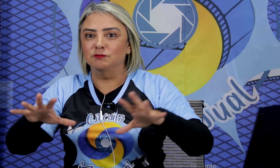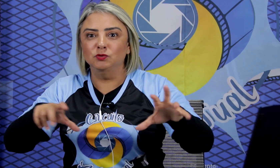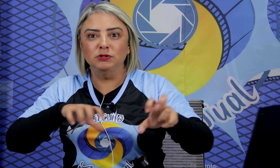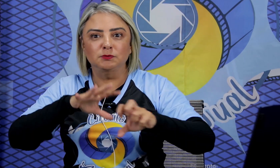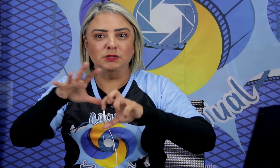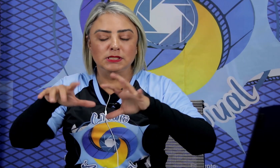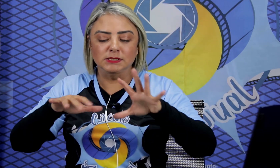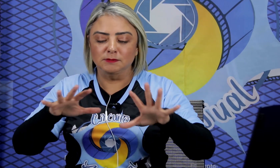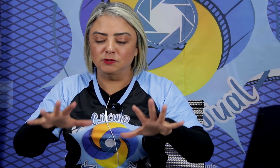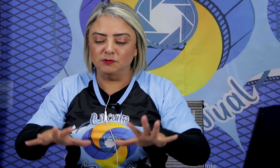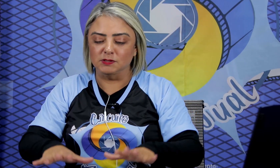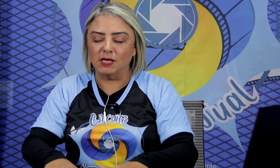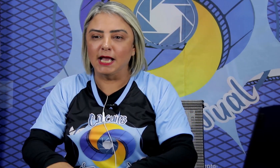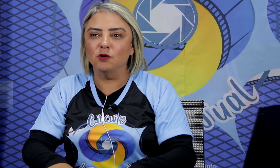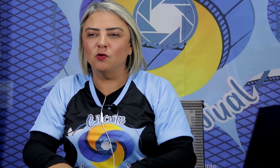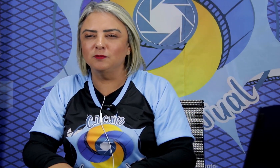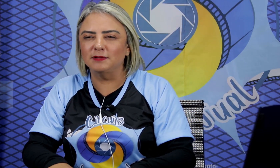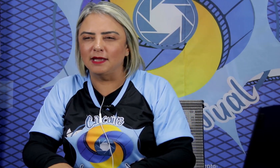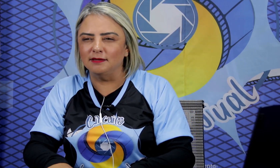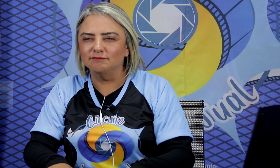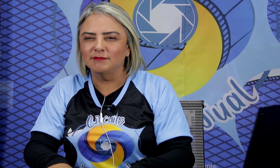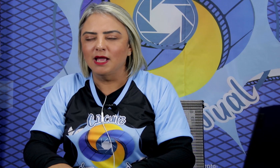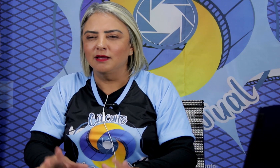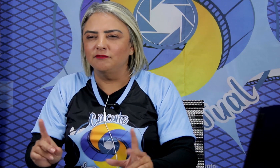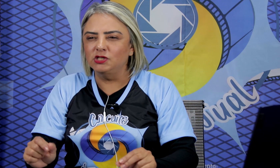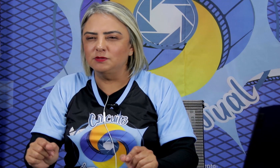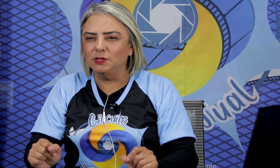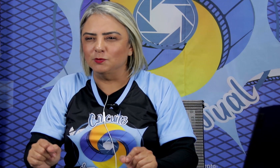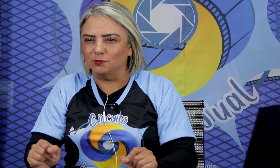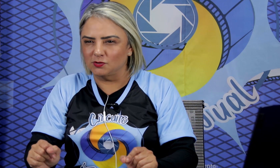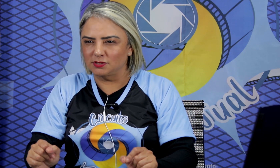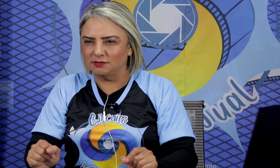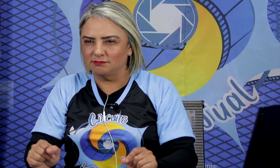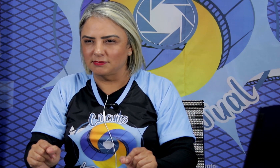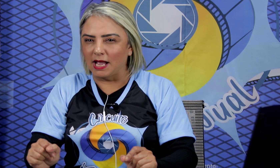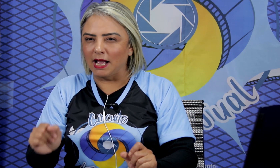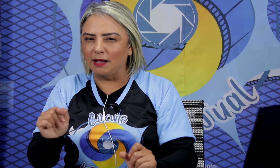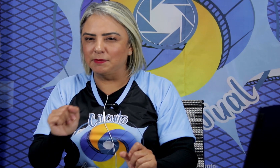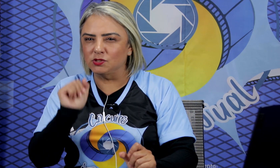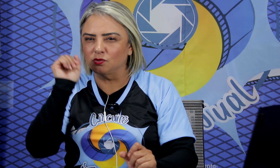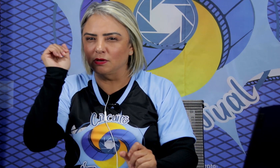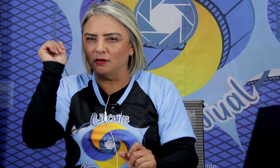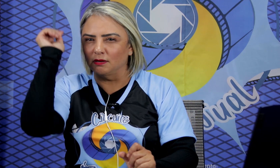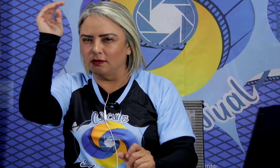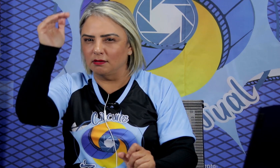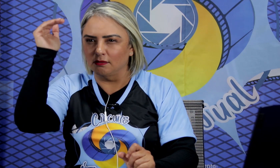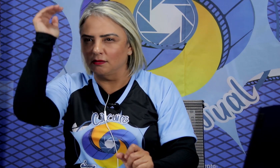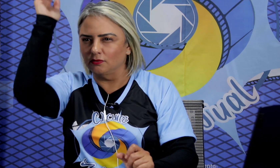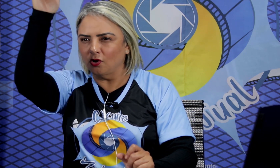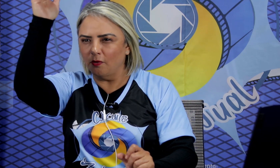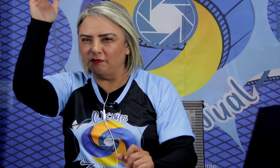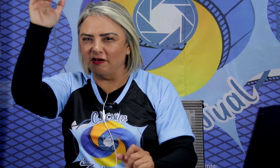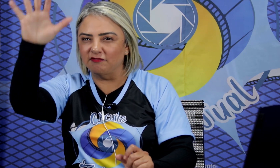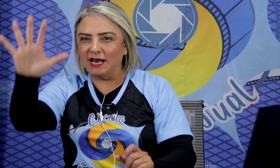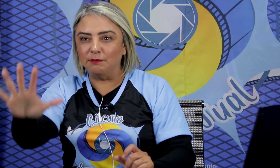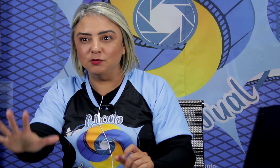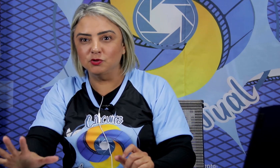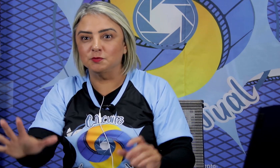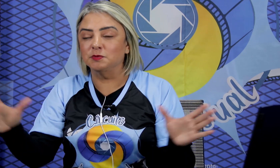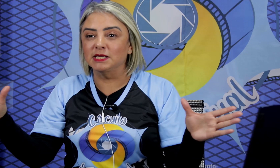muita polícia, muito isso. Aí eu contei. 20 minutos. A pessoa top vai falar por último, porque ele